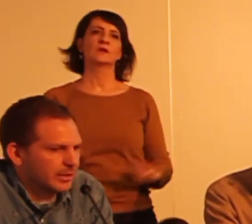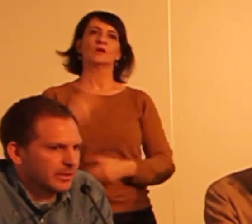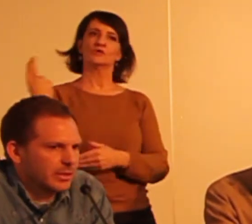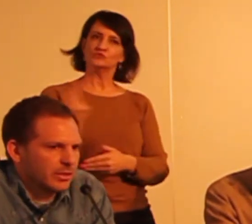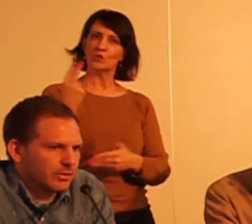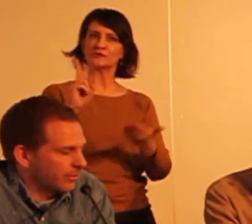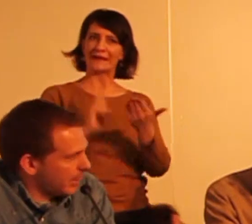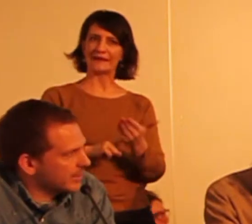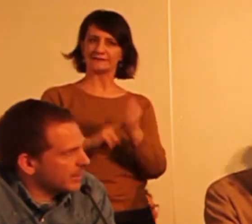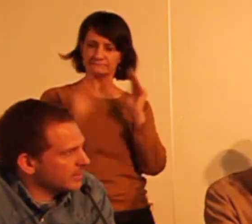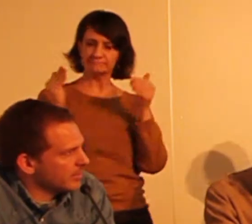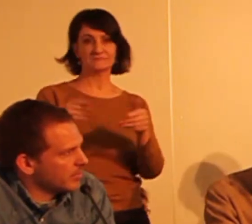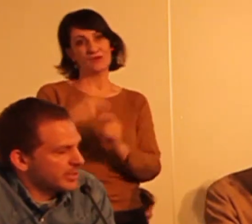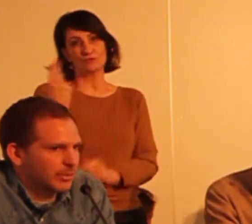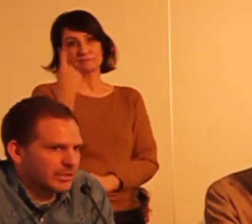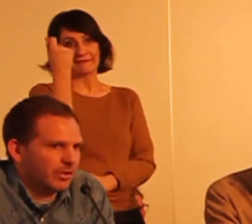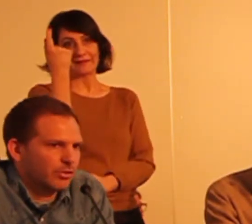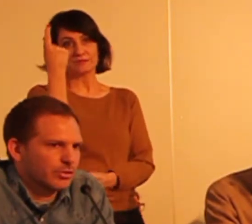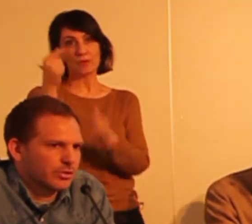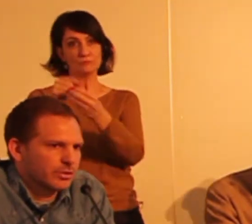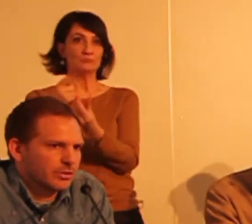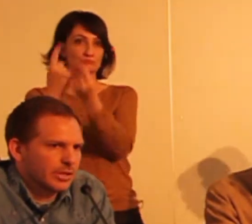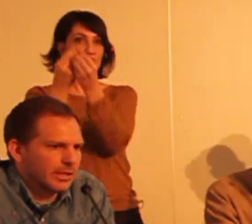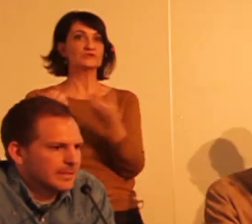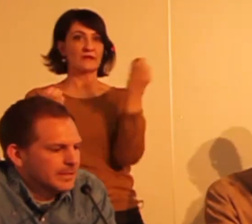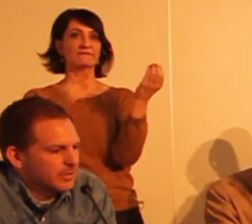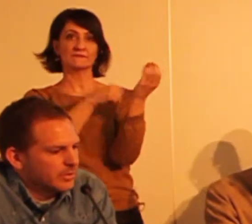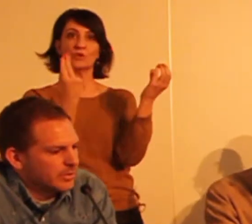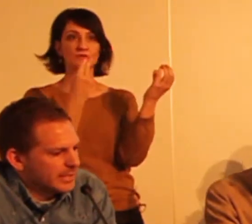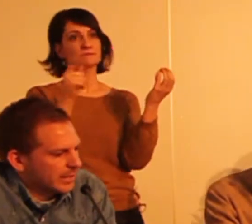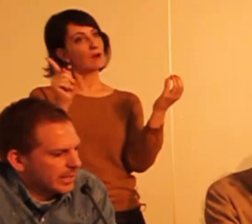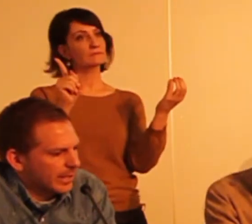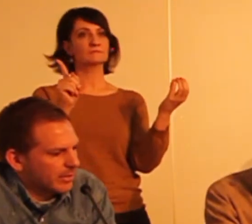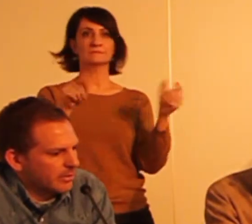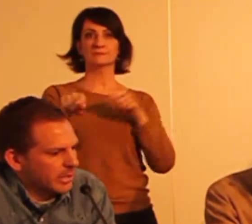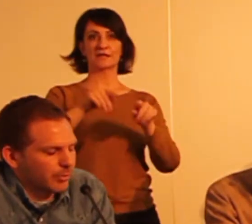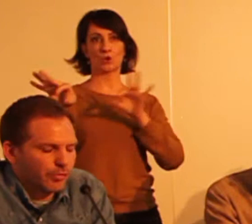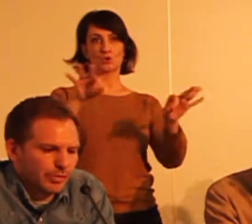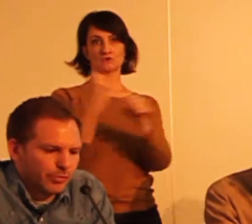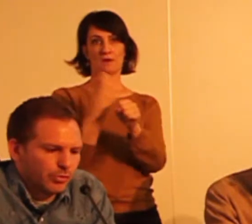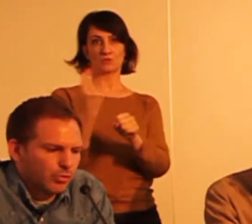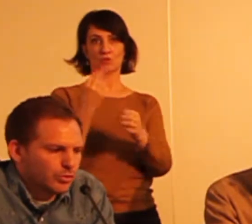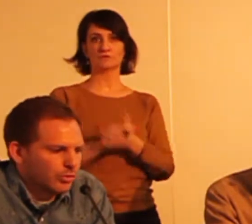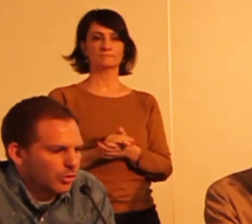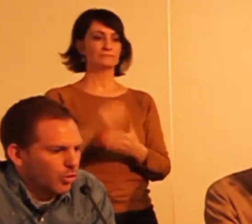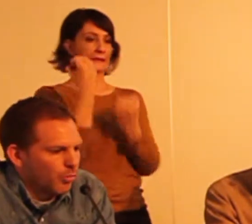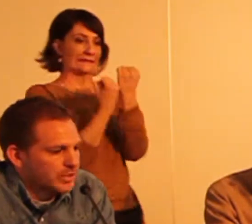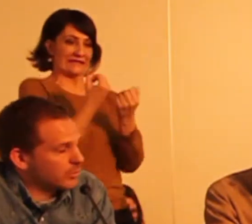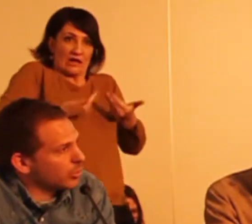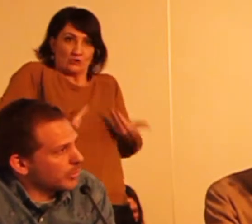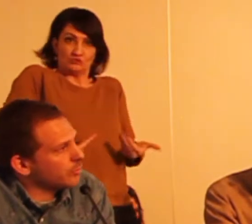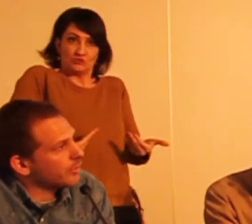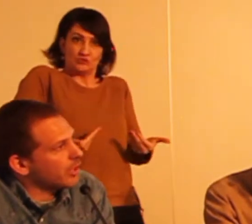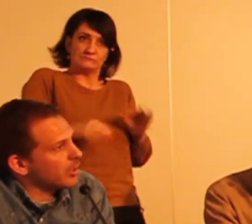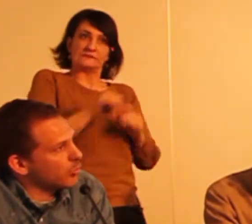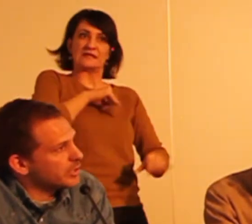van maken. Dat vraagt geld, dat is een kwestie van keuzes. Ja. Deze regering heeft er bijvoorbeeld voor gekozen om